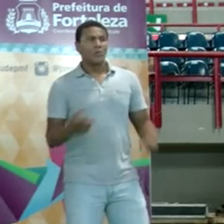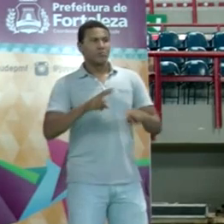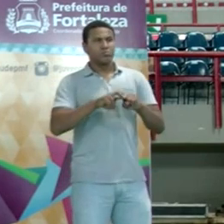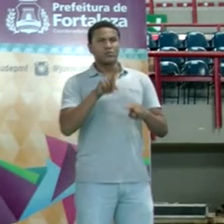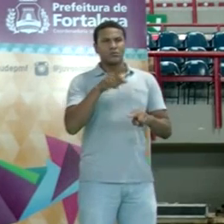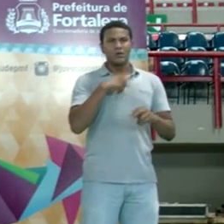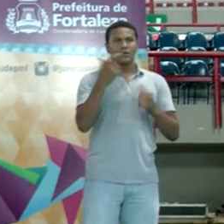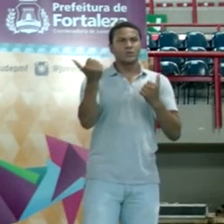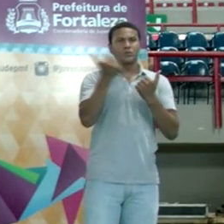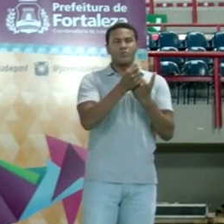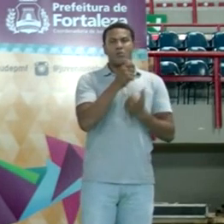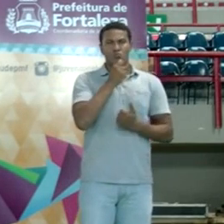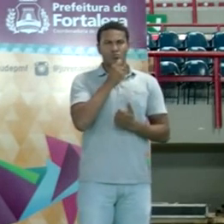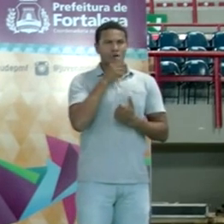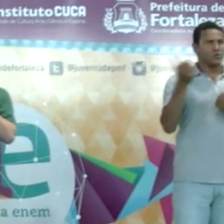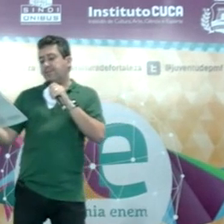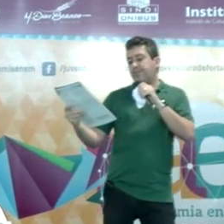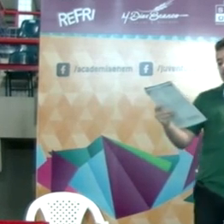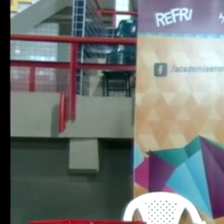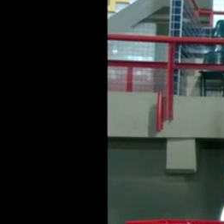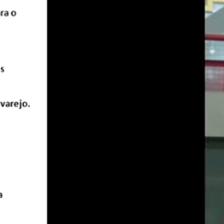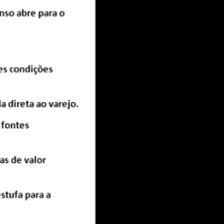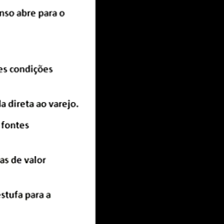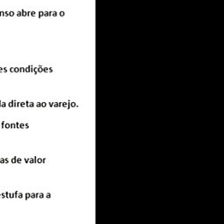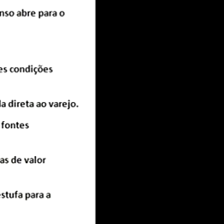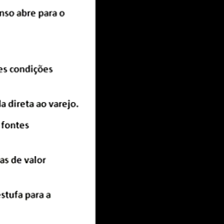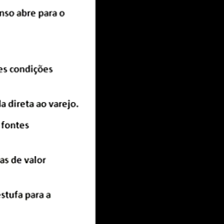ele não substitui. Não ainda, pelo menos.